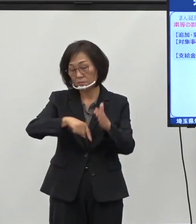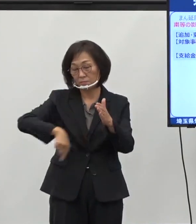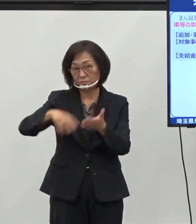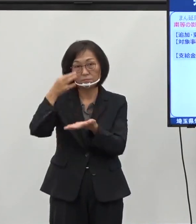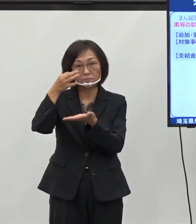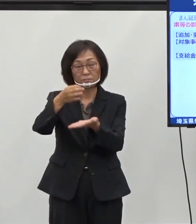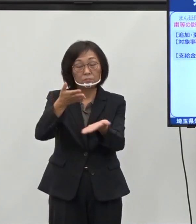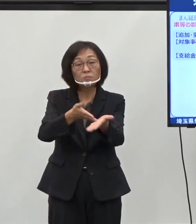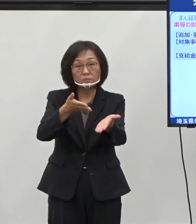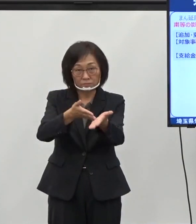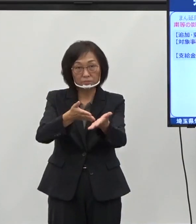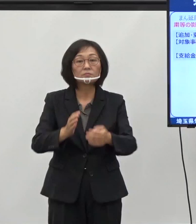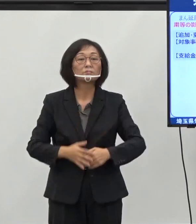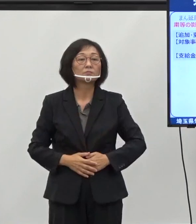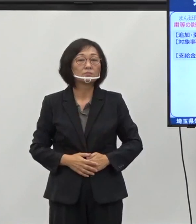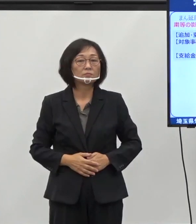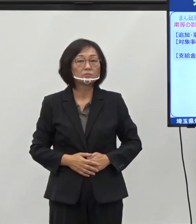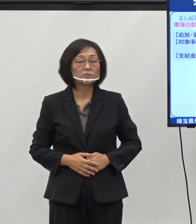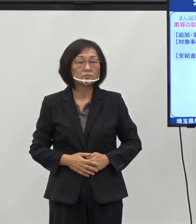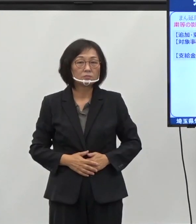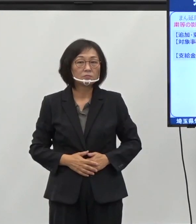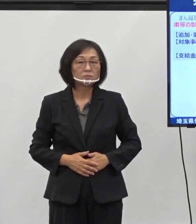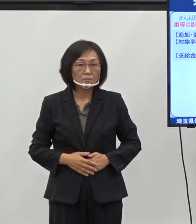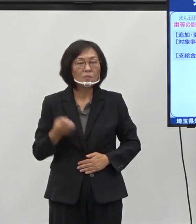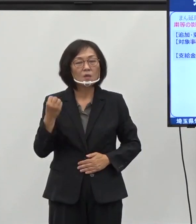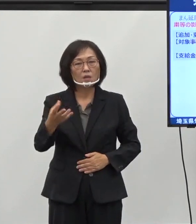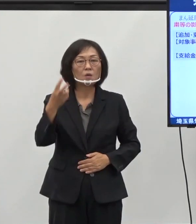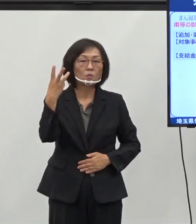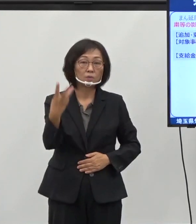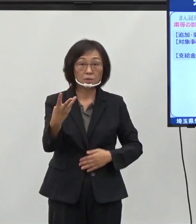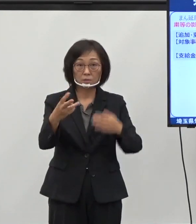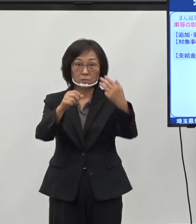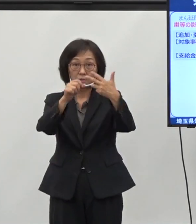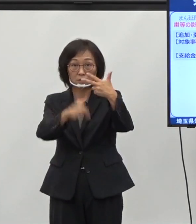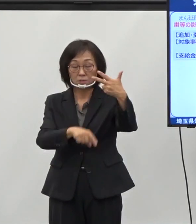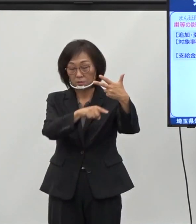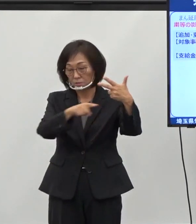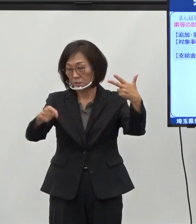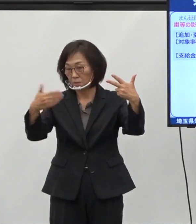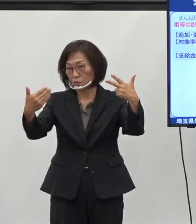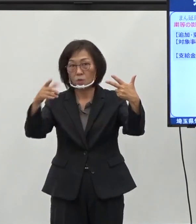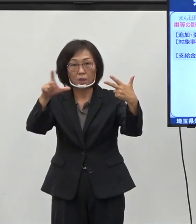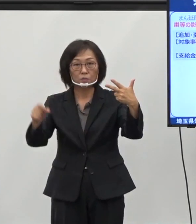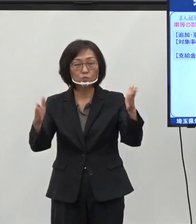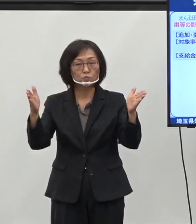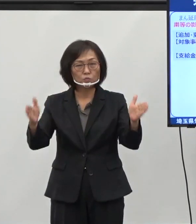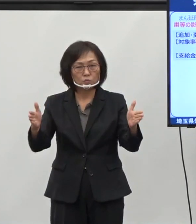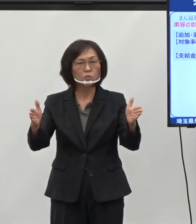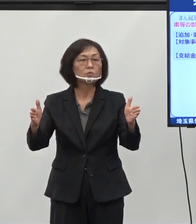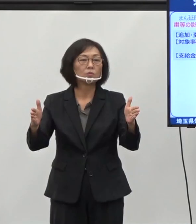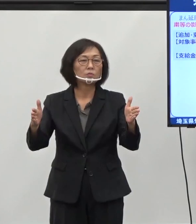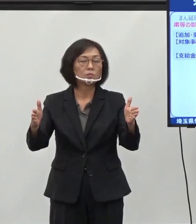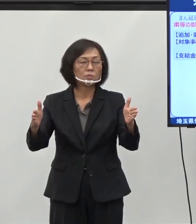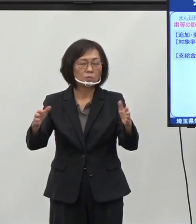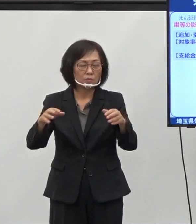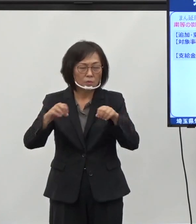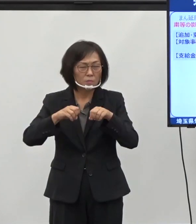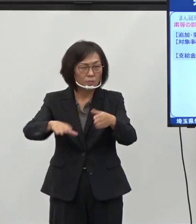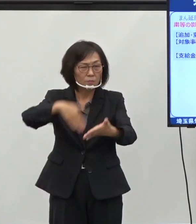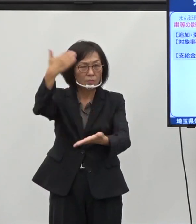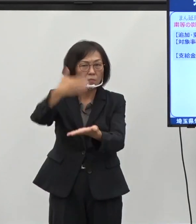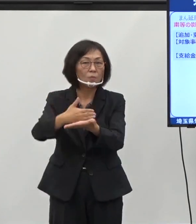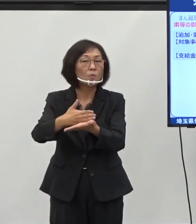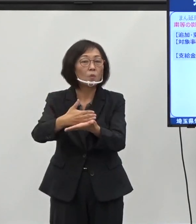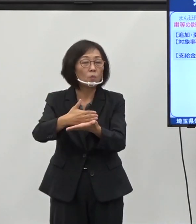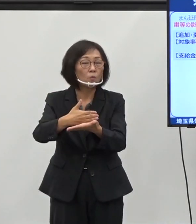します。本事業については、令和3年7月から9月のまん延防止等重点措置も